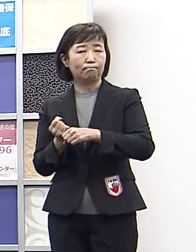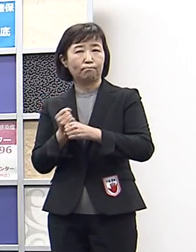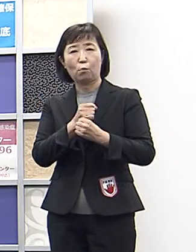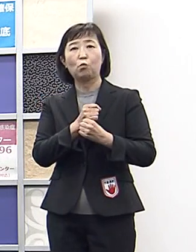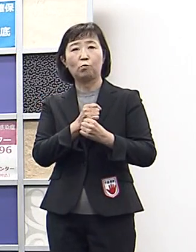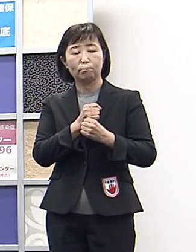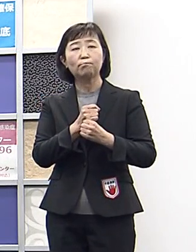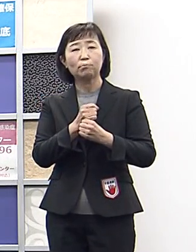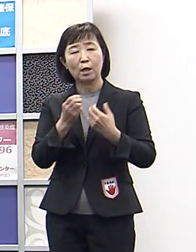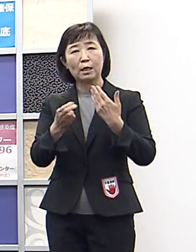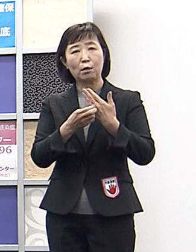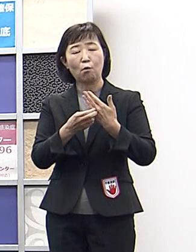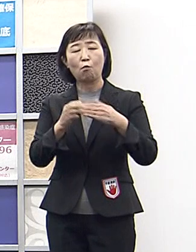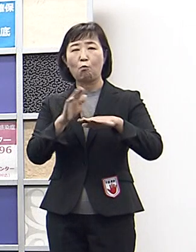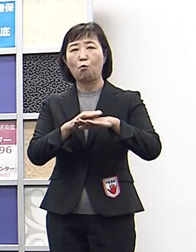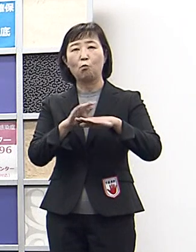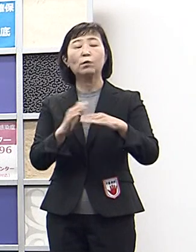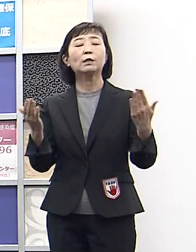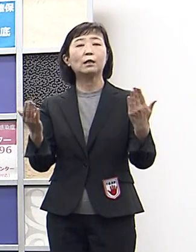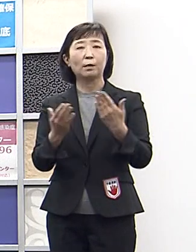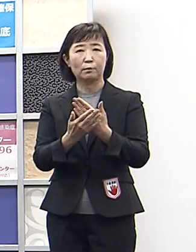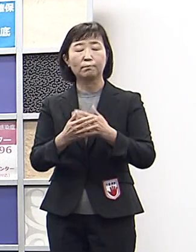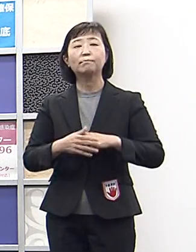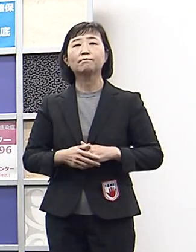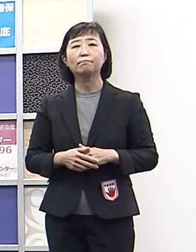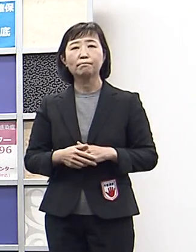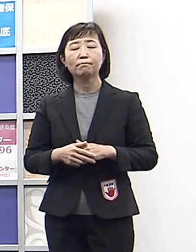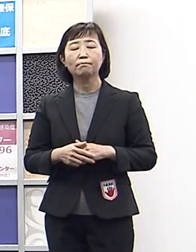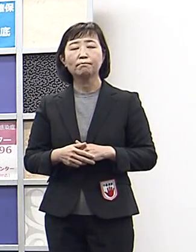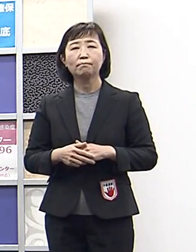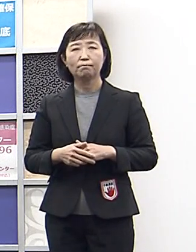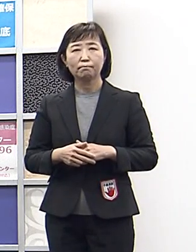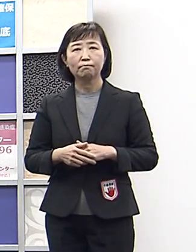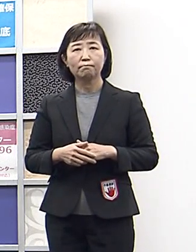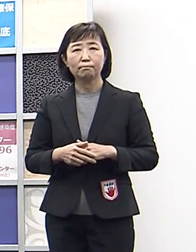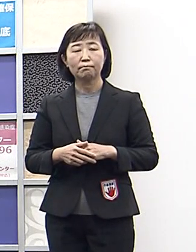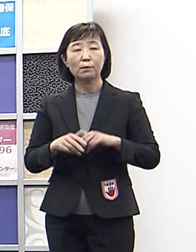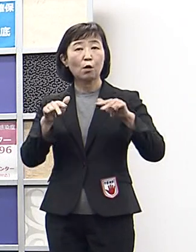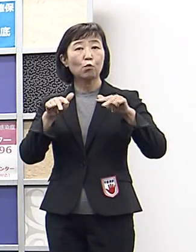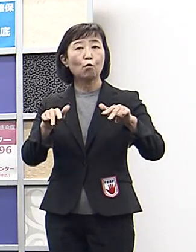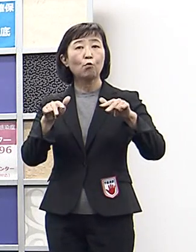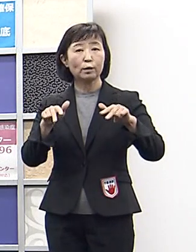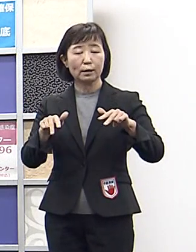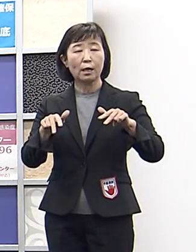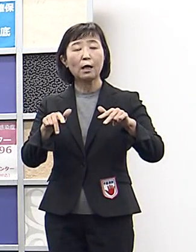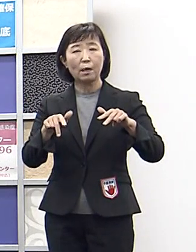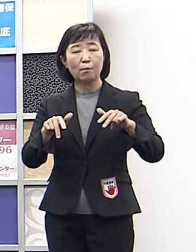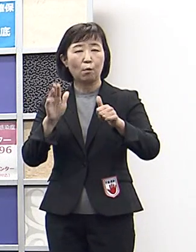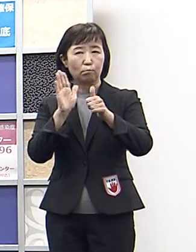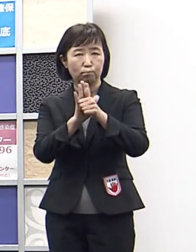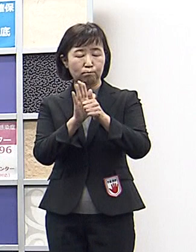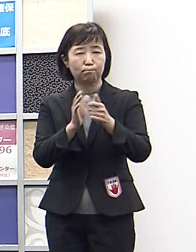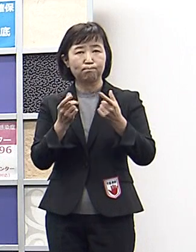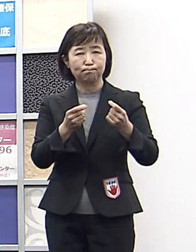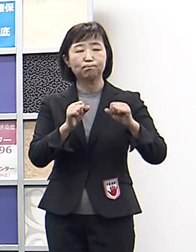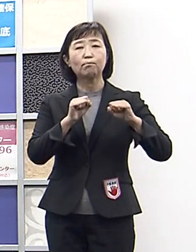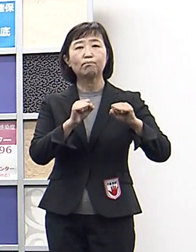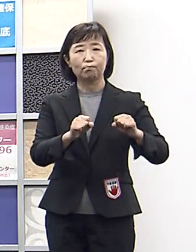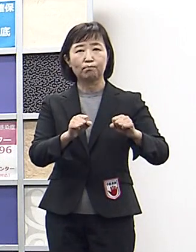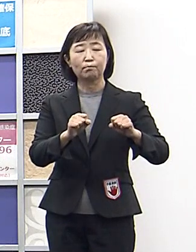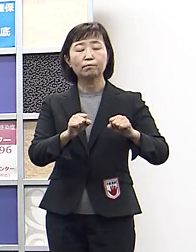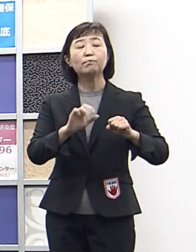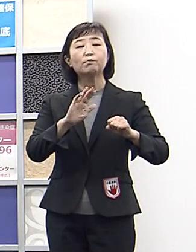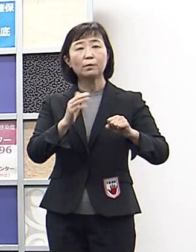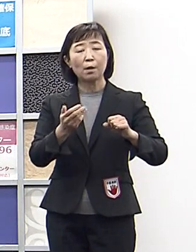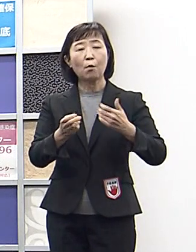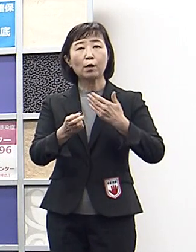に切り替わっていくこととなりますすなわち行政の関与を前提といたしました限られた医療機関